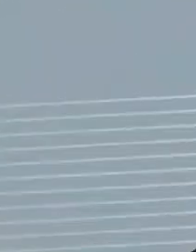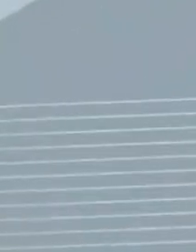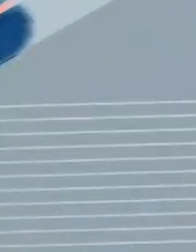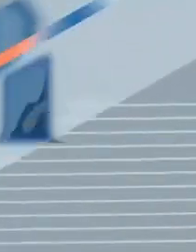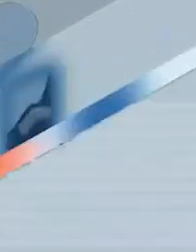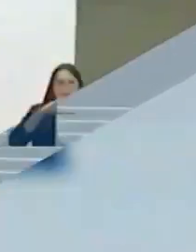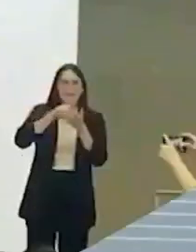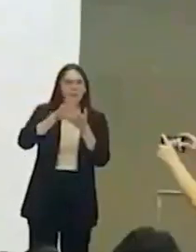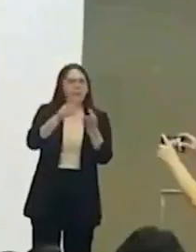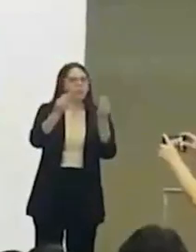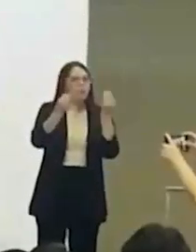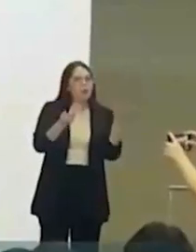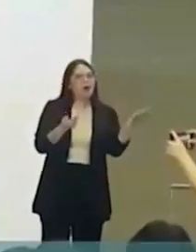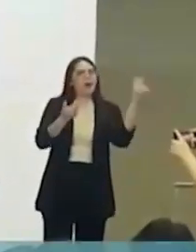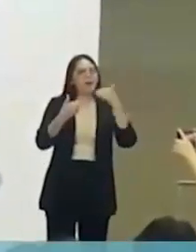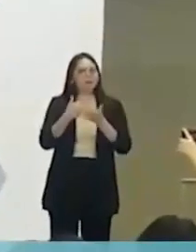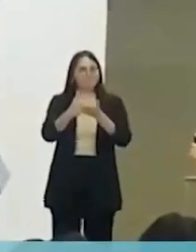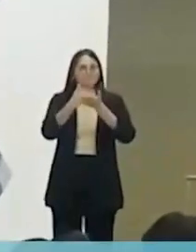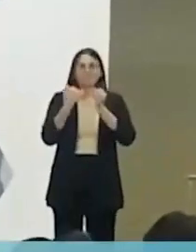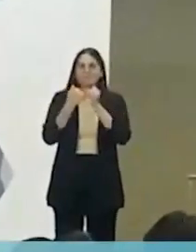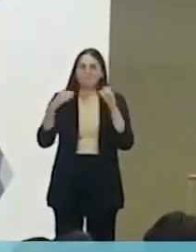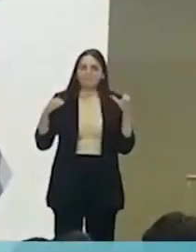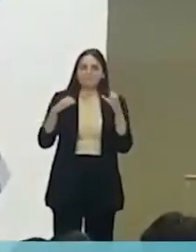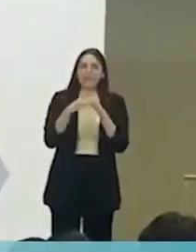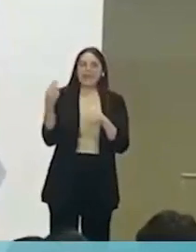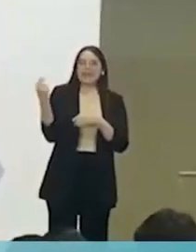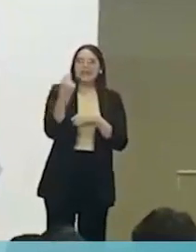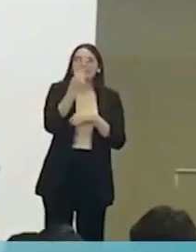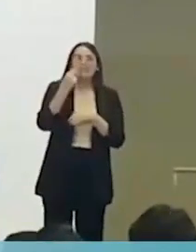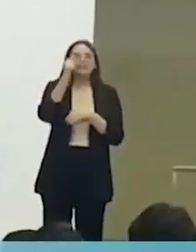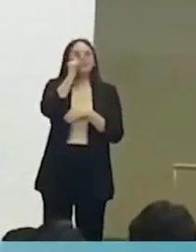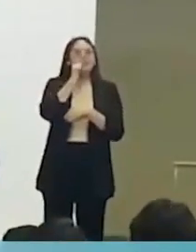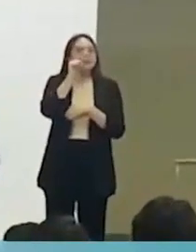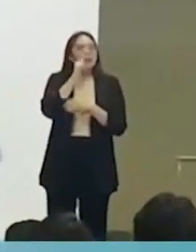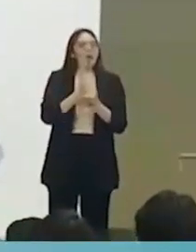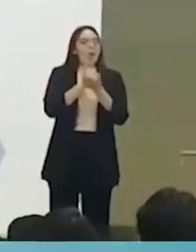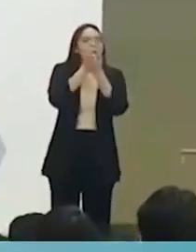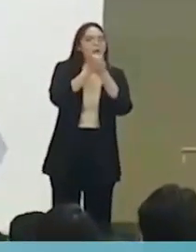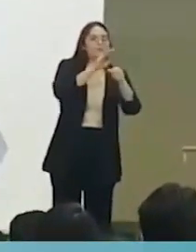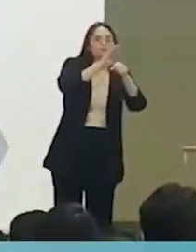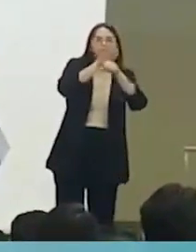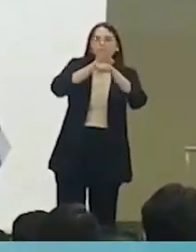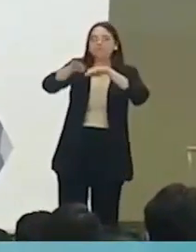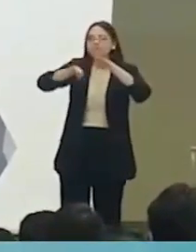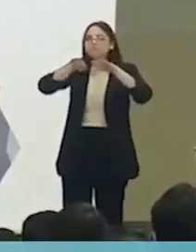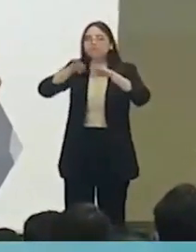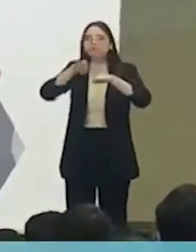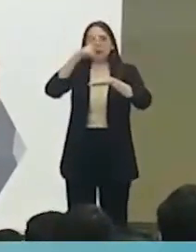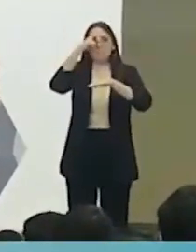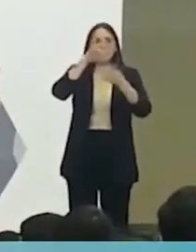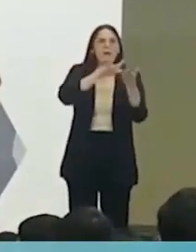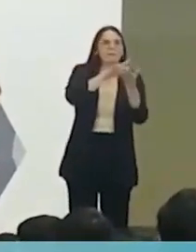incluyente necesitamos tener un activismo sobre el tema